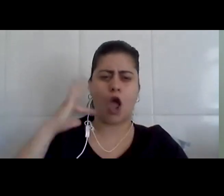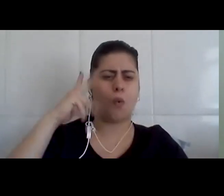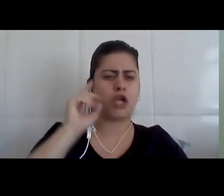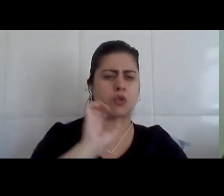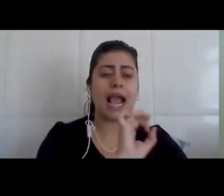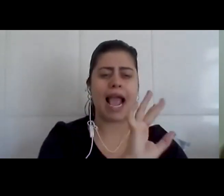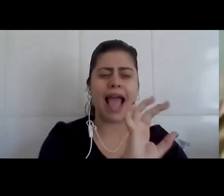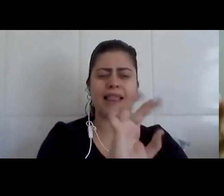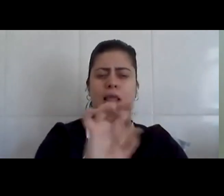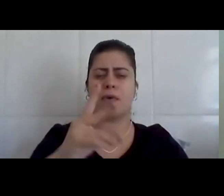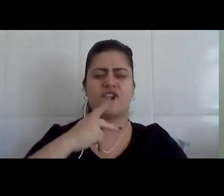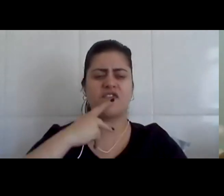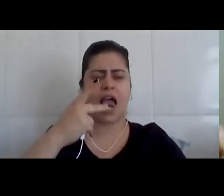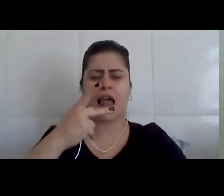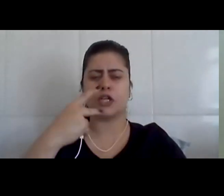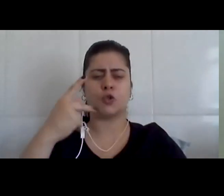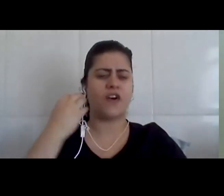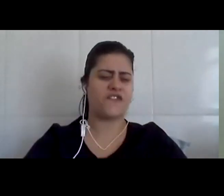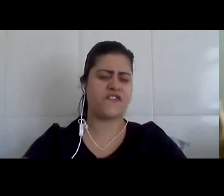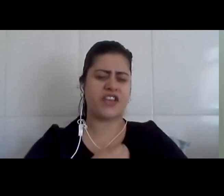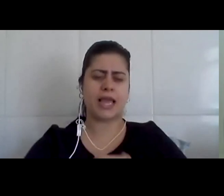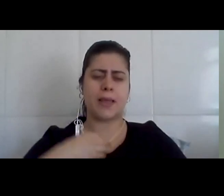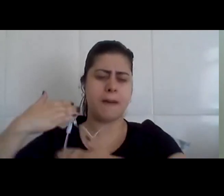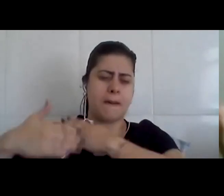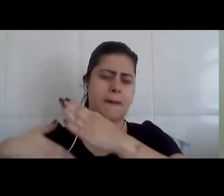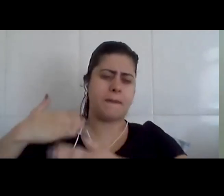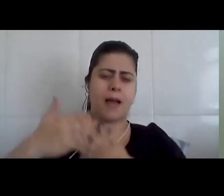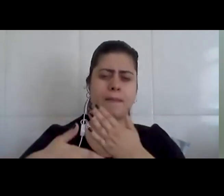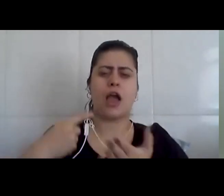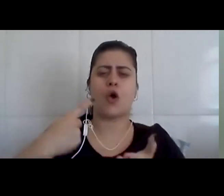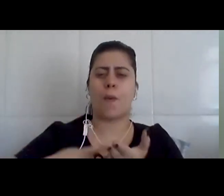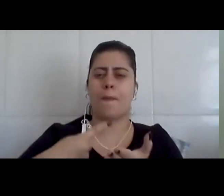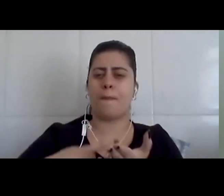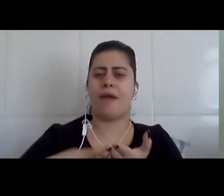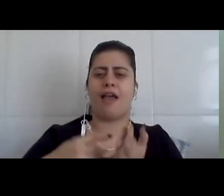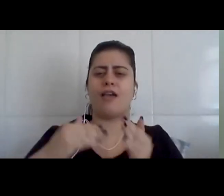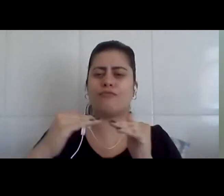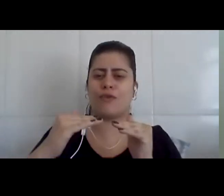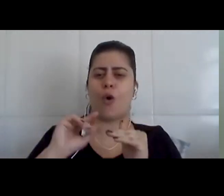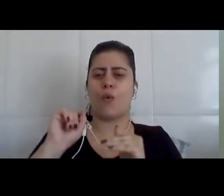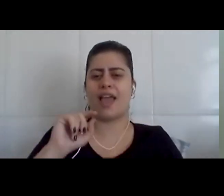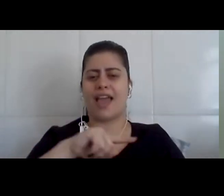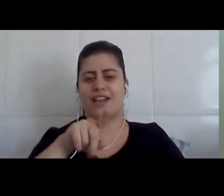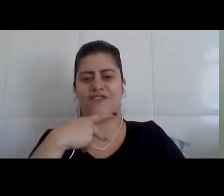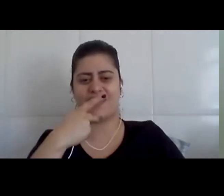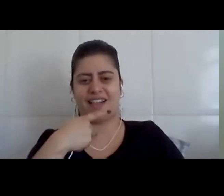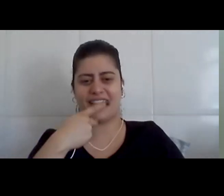tragam os elementos, né, da sua trajetória, que articule, que combine melhor com o que elas vão dizer.